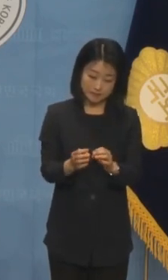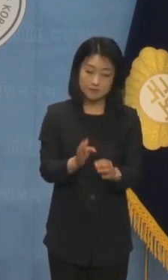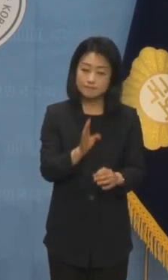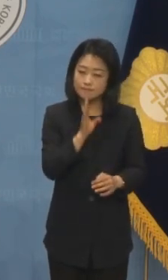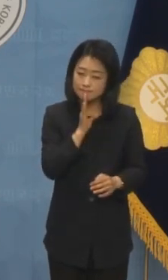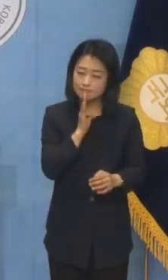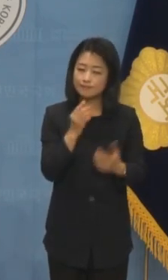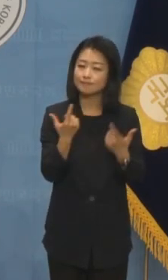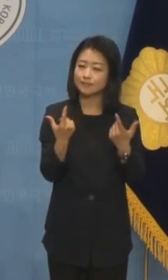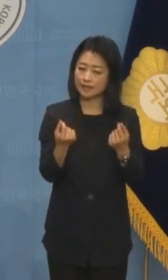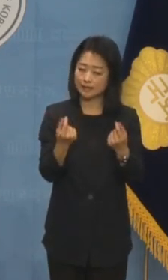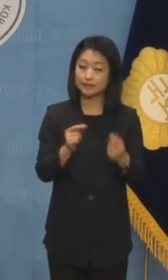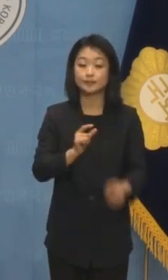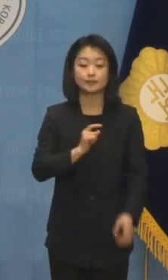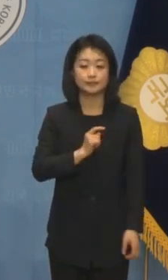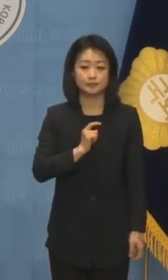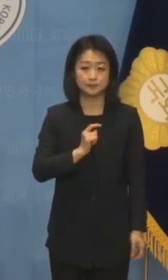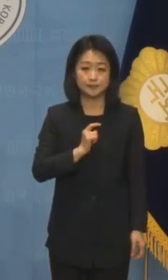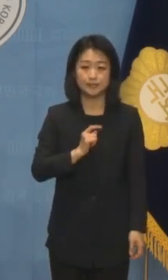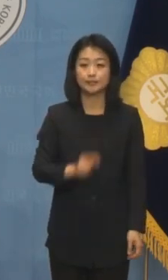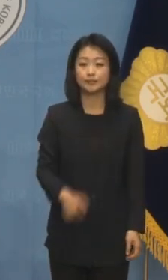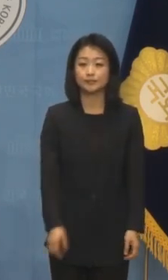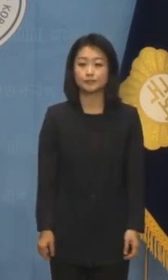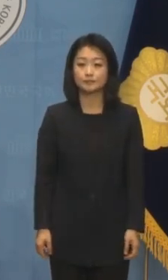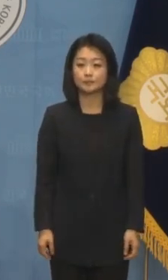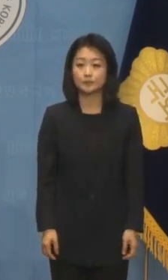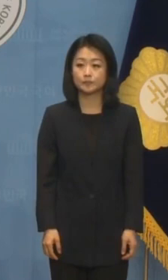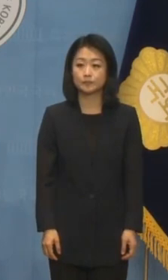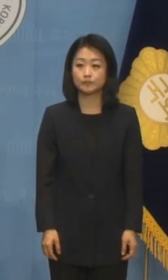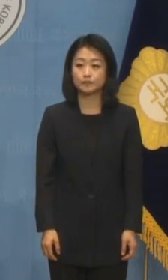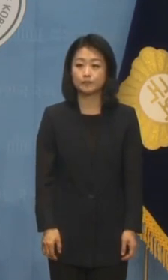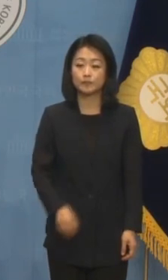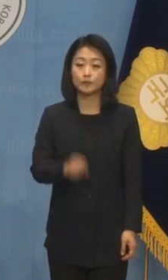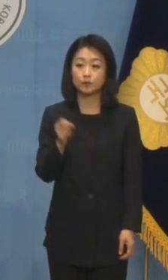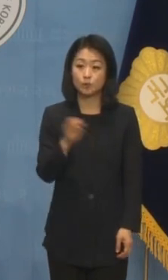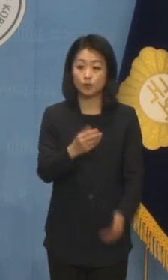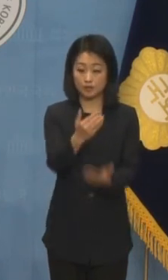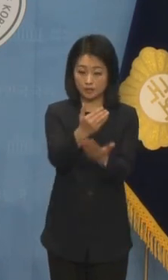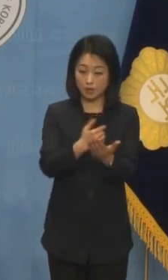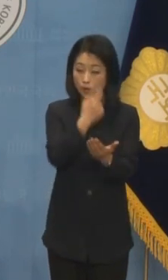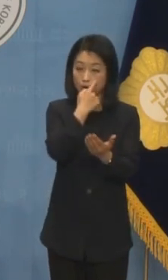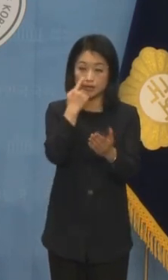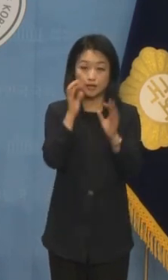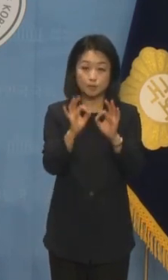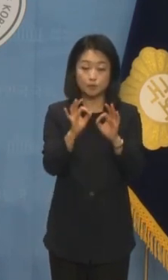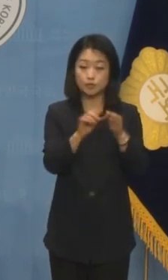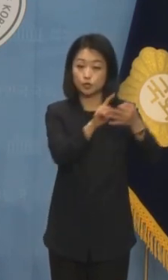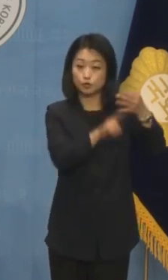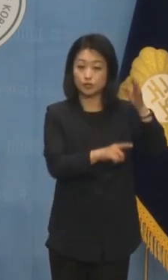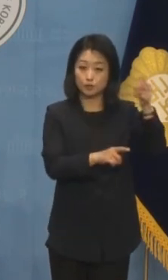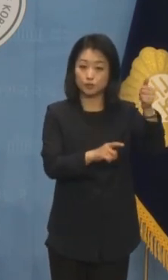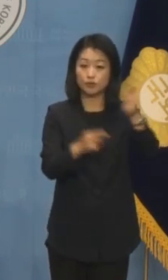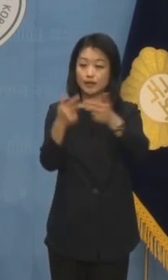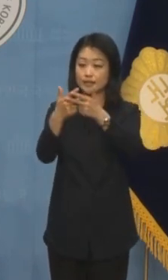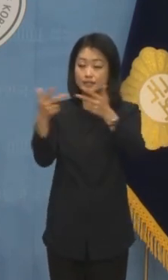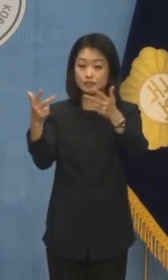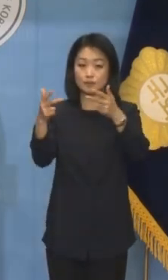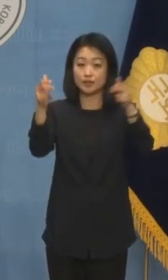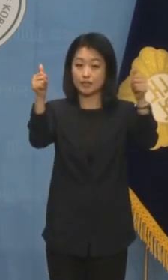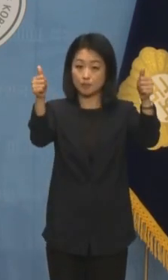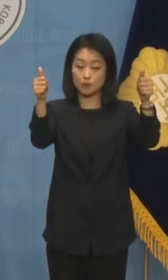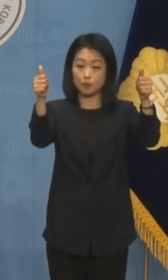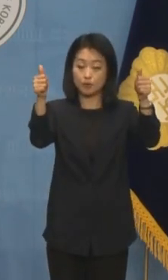있다는 합리적인 의심이 듭니다. 언론에 보도된 내용을 토대로 윤 대통령과 이재명